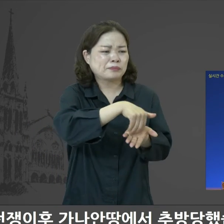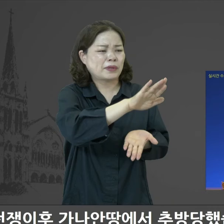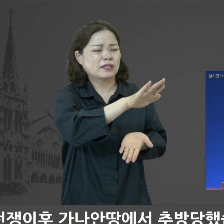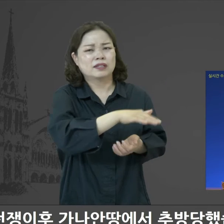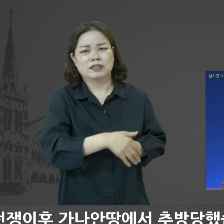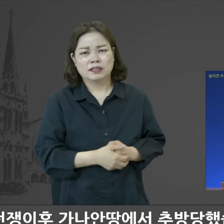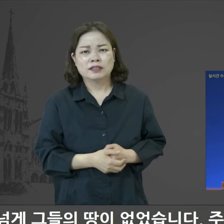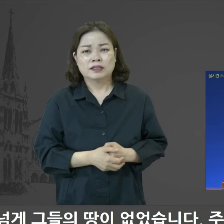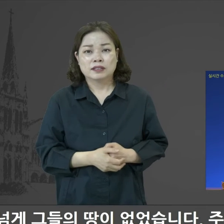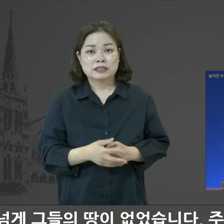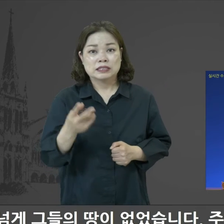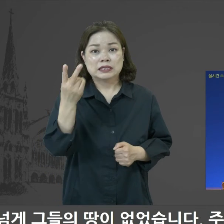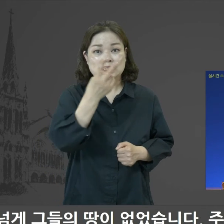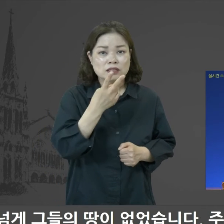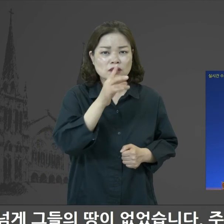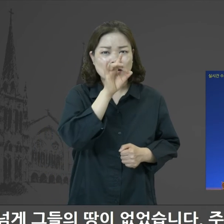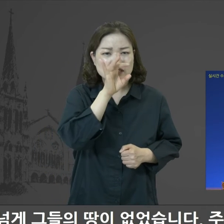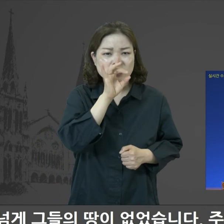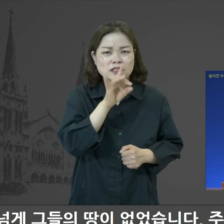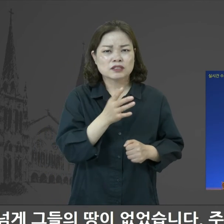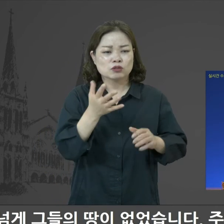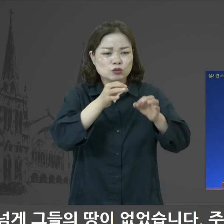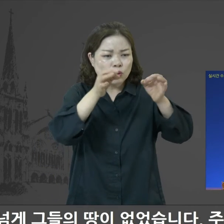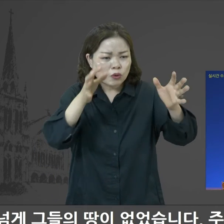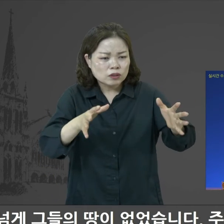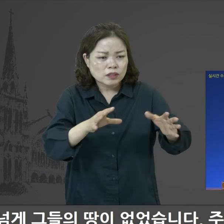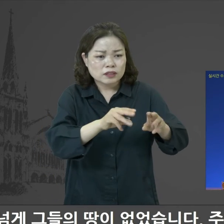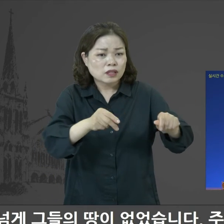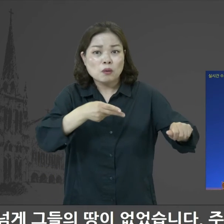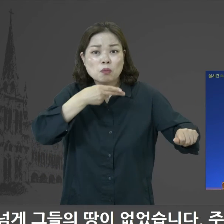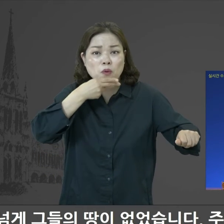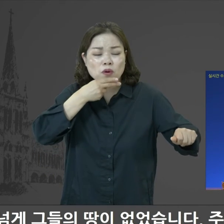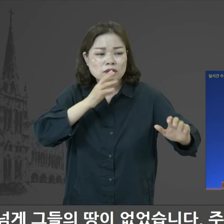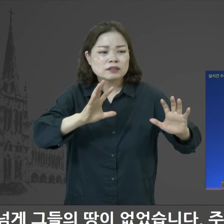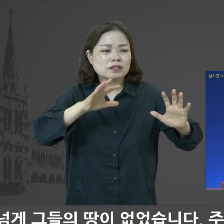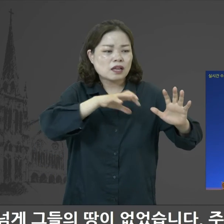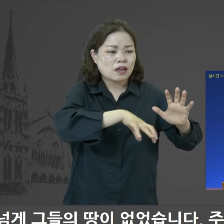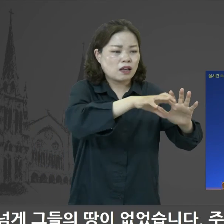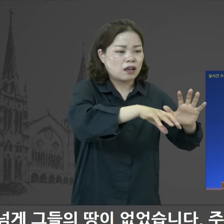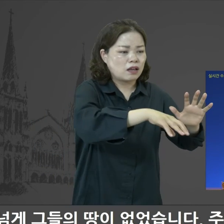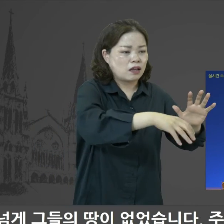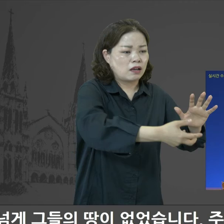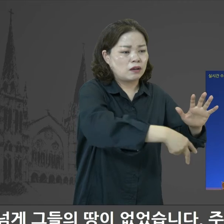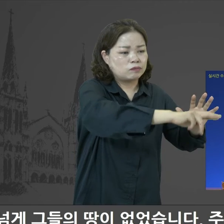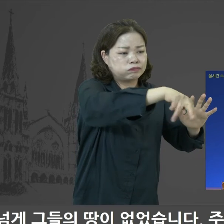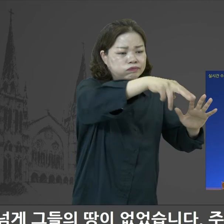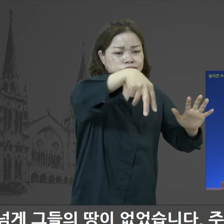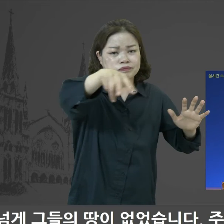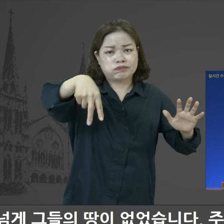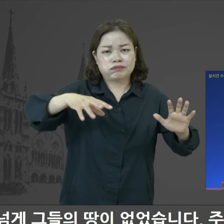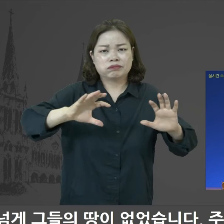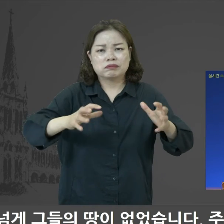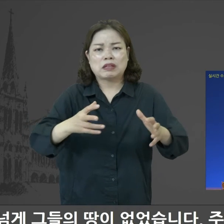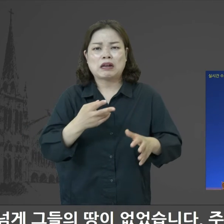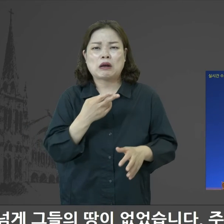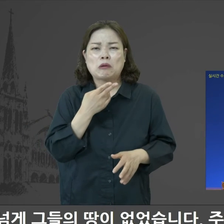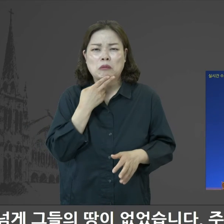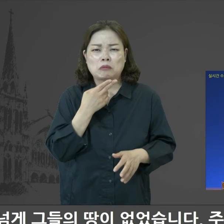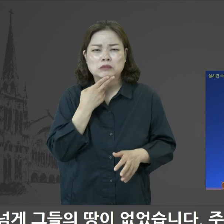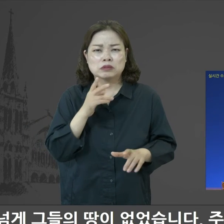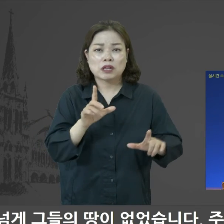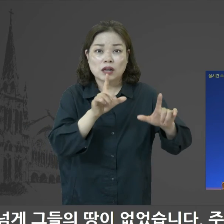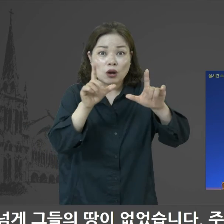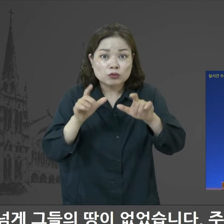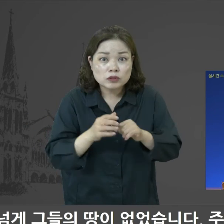거예요. 2000년 조금 안 되는 시간 동안 땅 한 평 없이 세계 곳곳을 떠돌아다니며 나라 없는 서름을 겪어야 했지